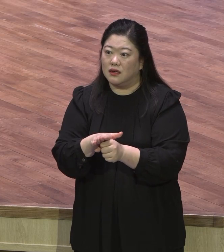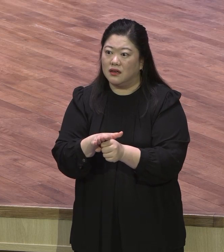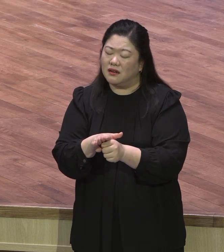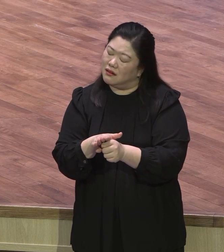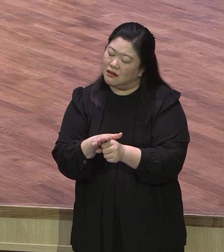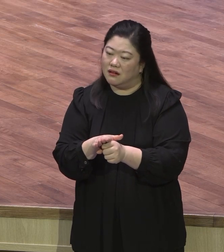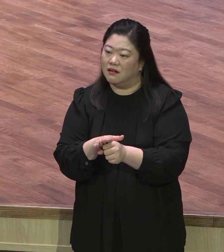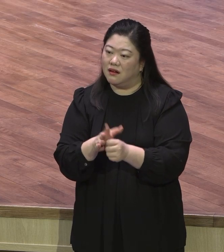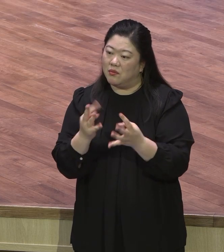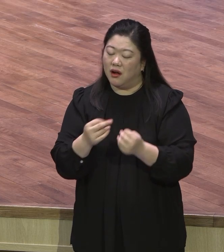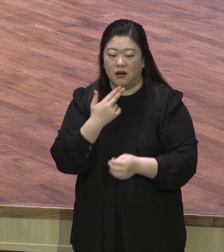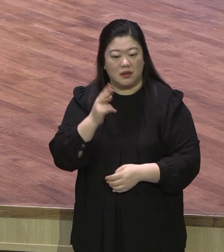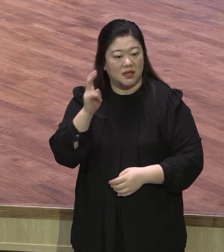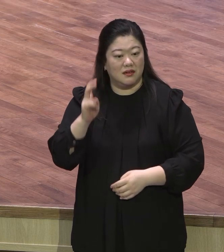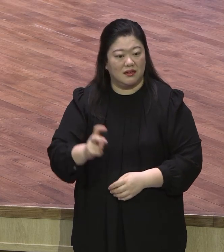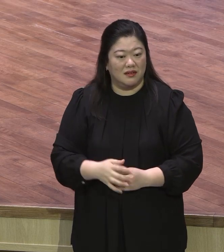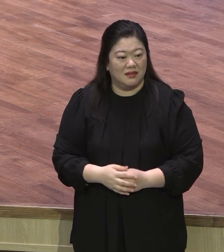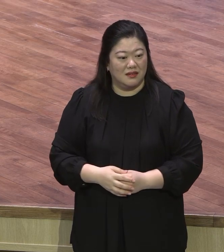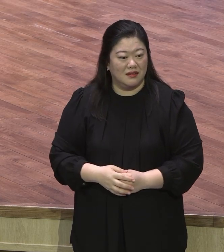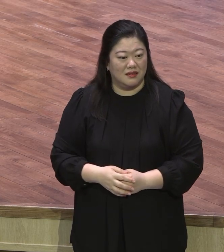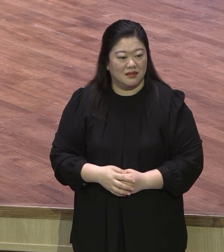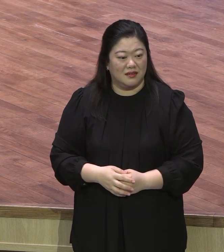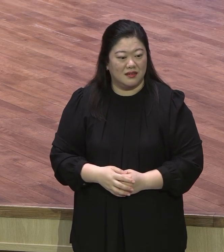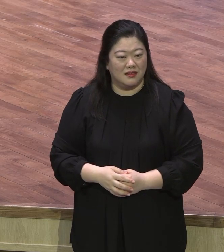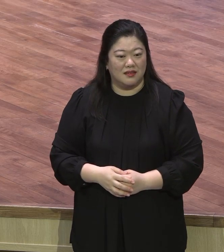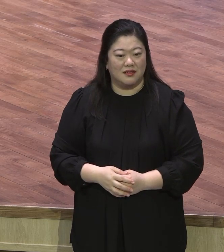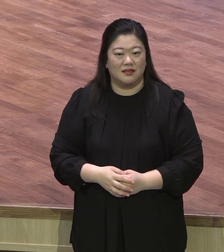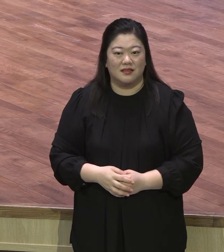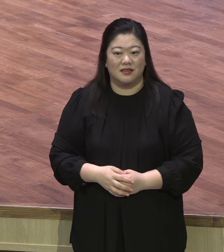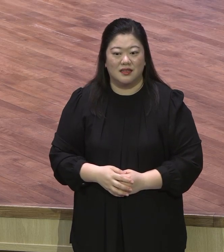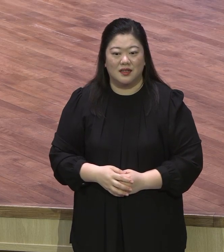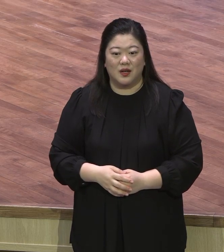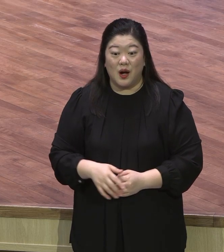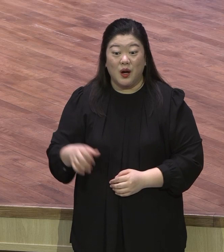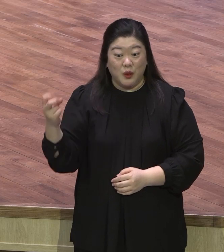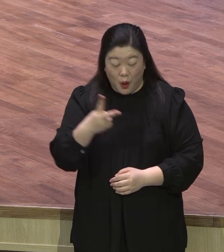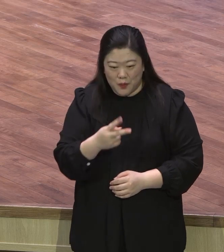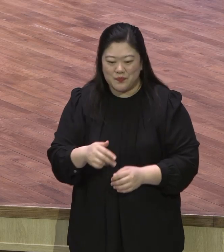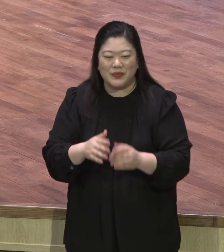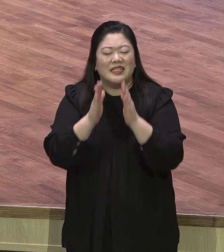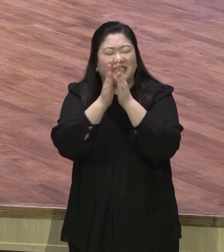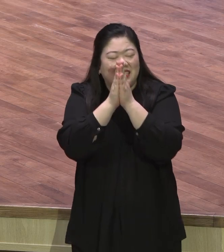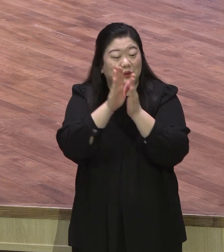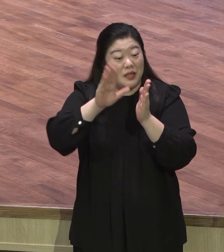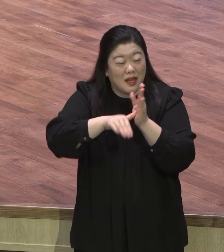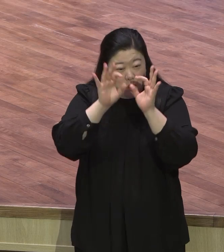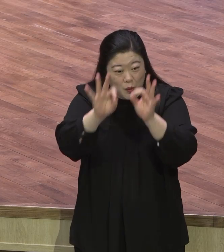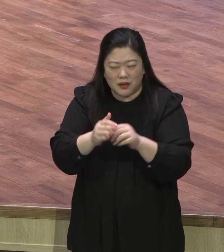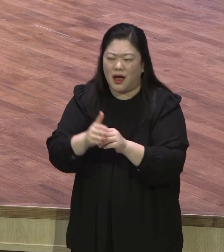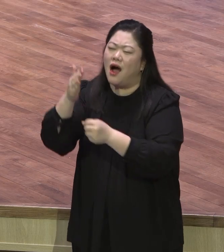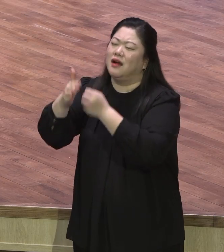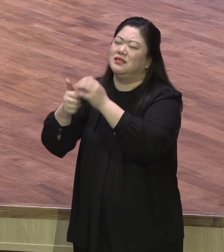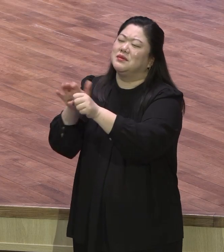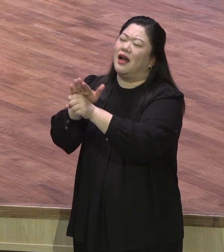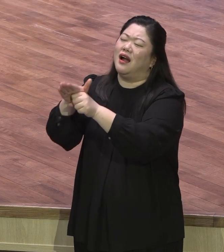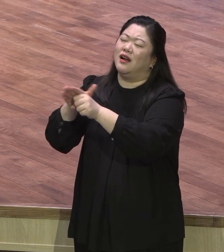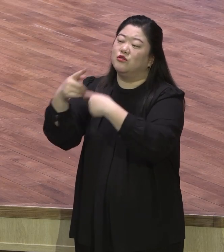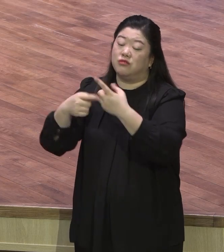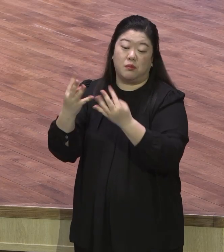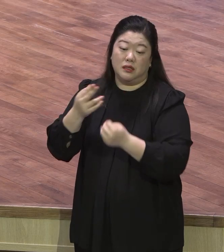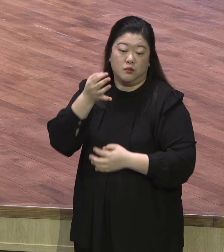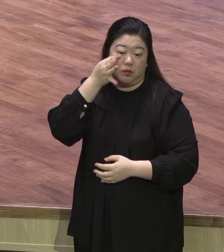고백하는 것보다도 주로 기도하라고 하면 주시옵소서. 그걸 주로만 해야죠. 달라고만 합니다. 달라고.